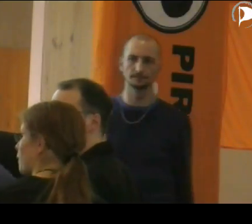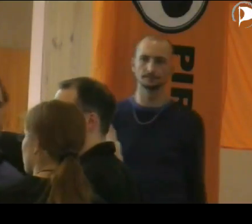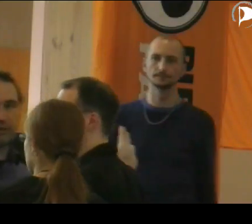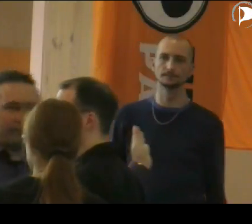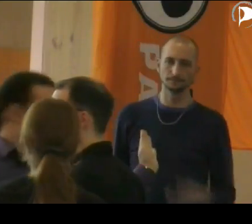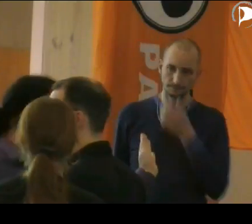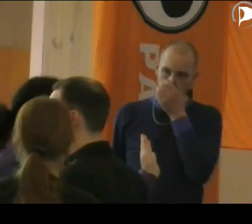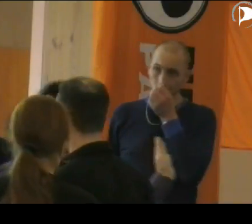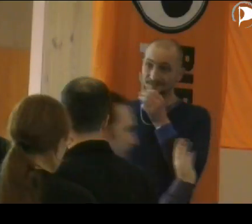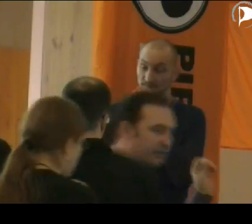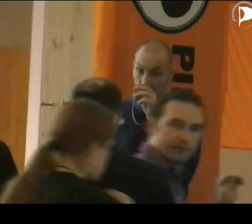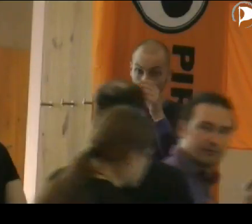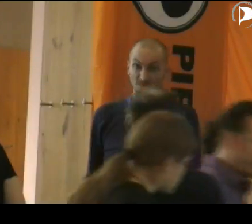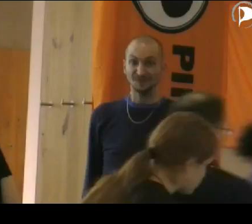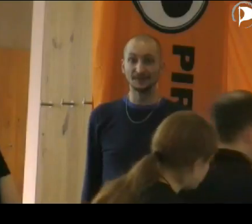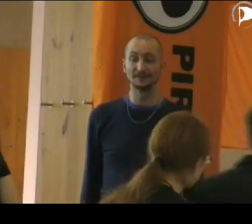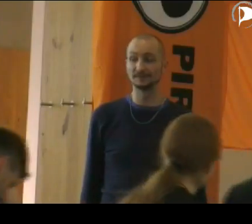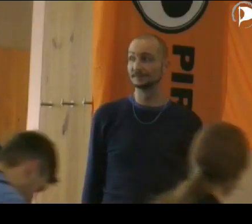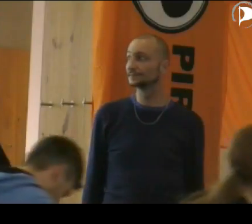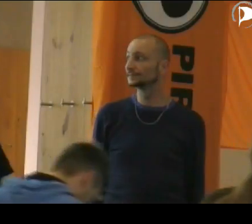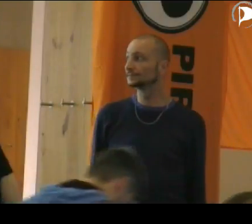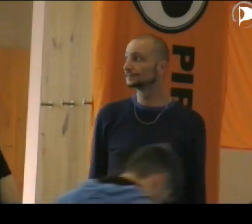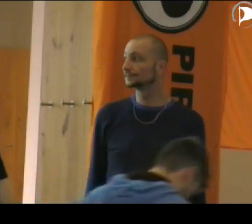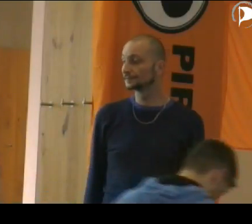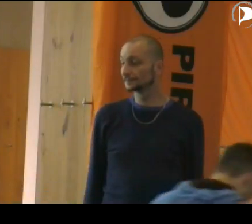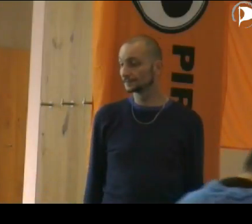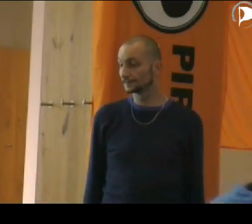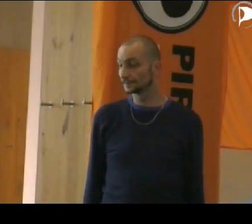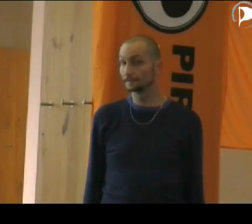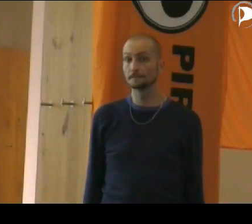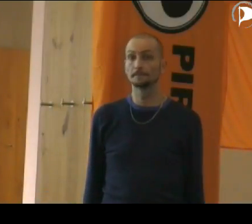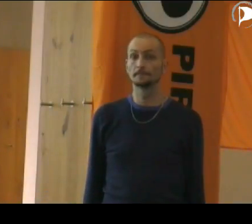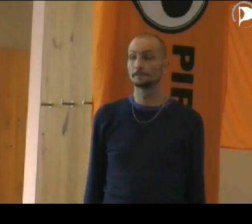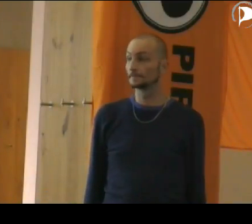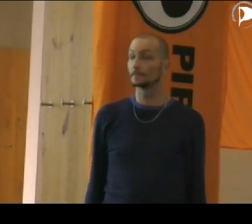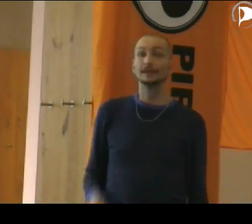die das ergebnis steht fest damit wird noch zusammengestellt